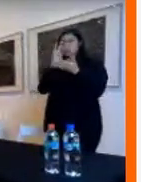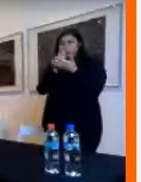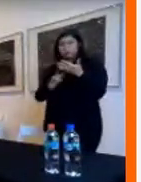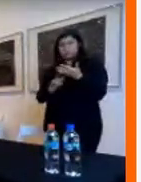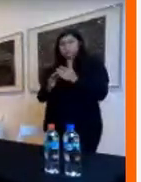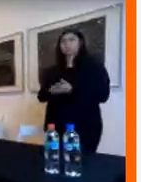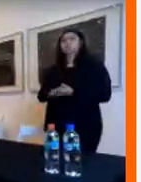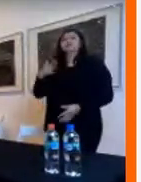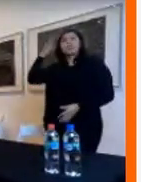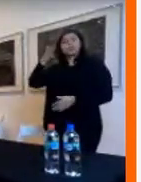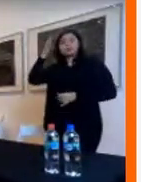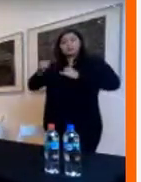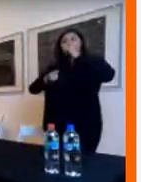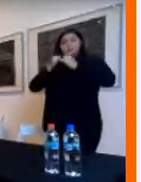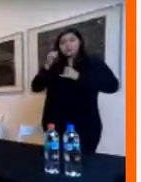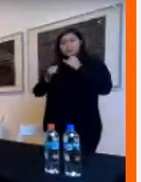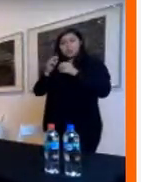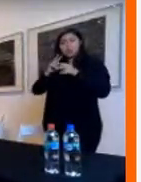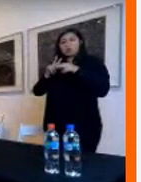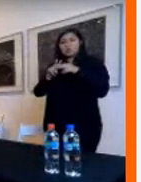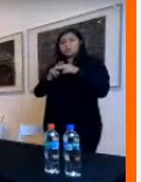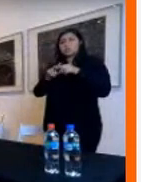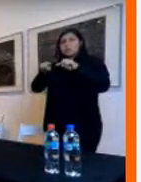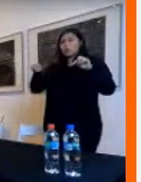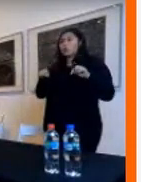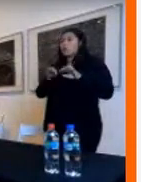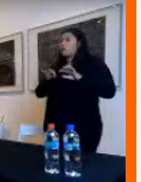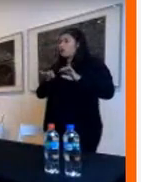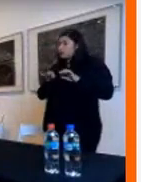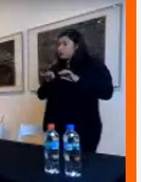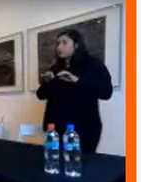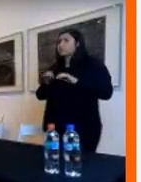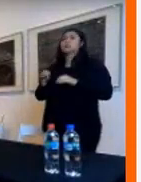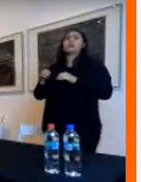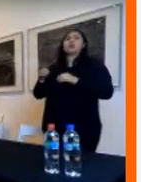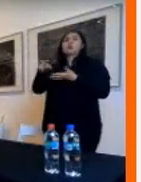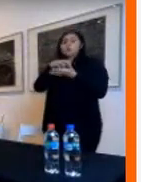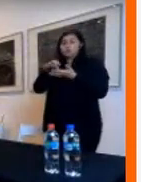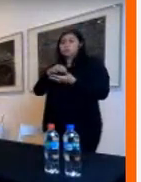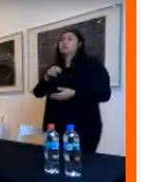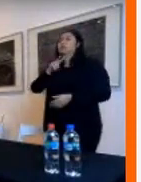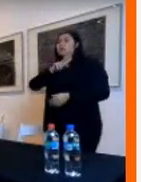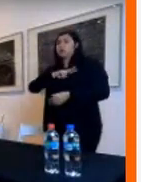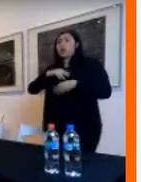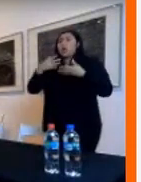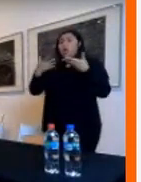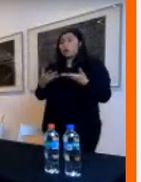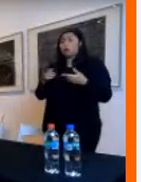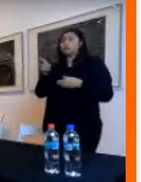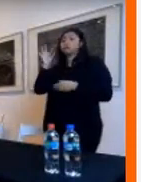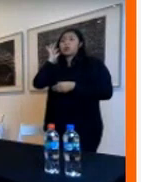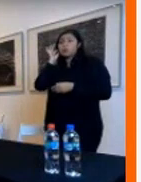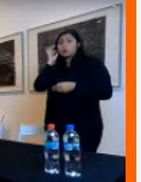Charlas virtuales, lo realizamos junto a la Oficina de la Dirección Funcional de la Municipalidad de Valparaíso. Ahora Francesca ha levantado un programa de actividades bien robusto